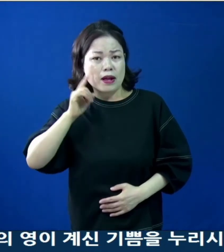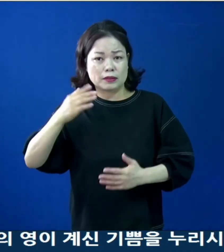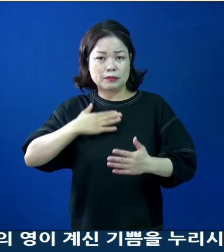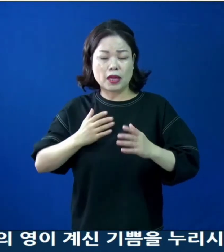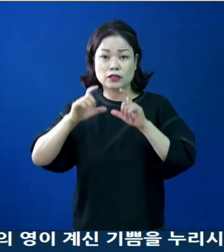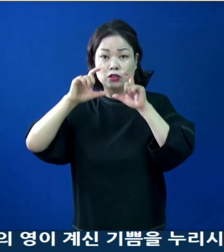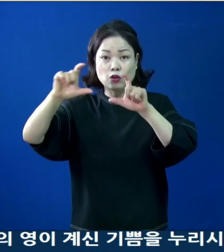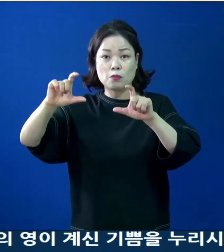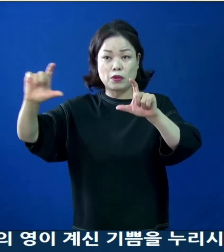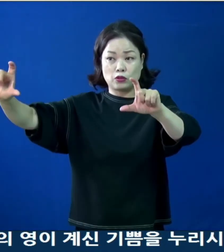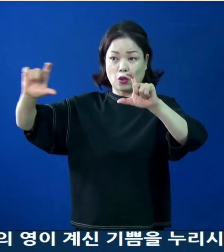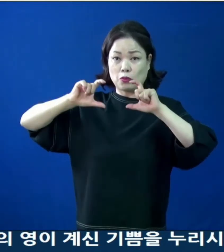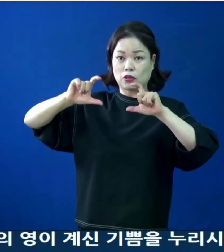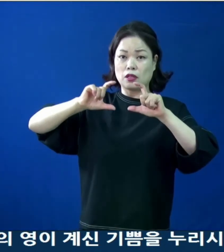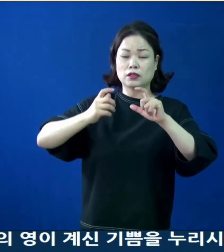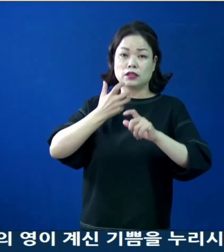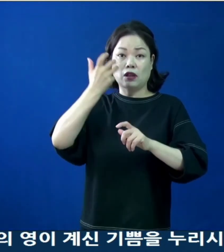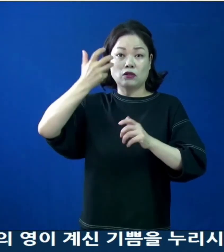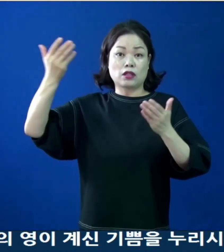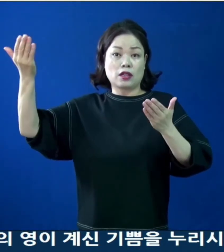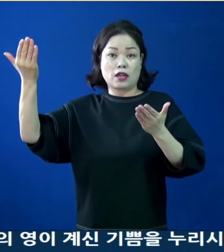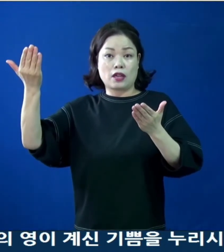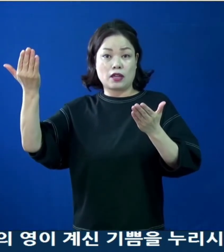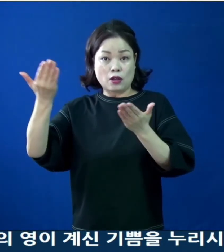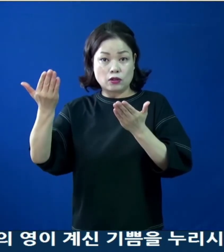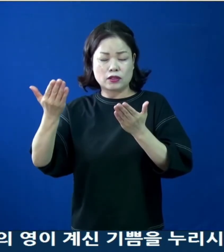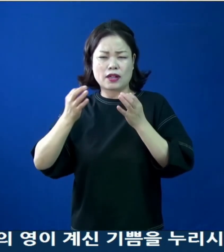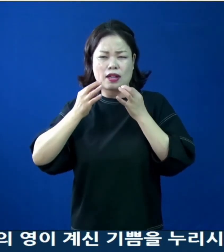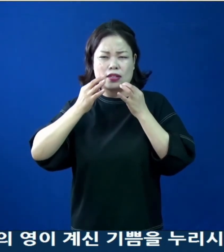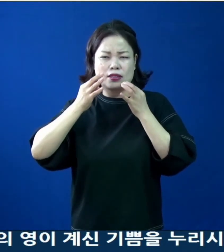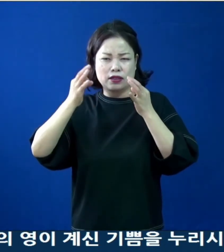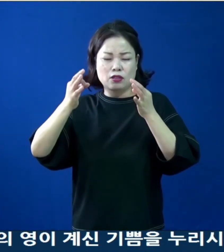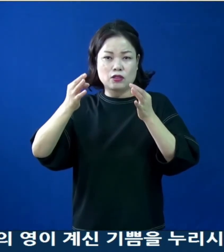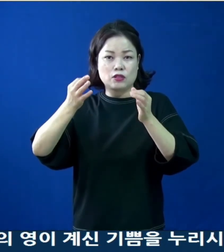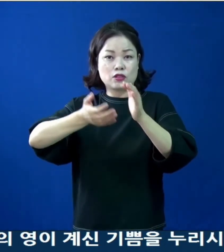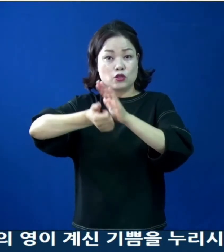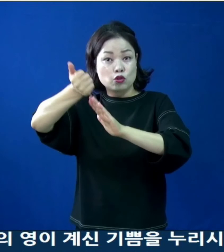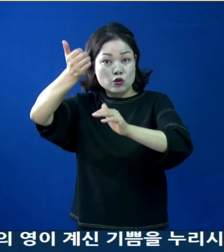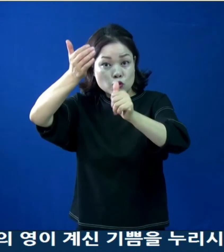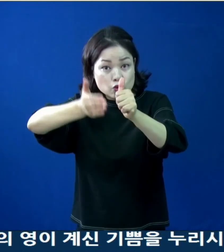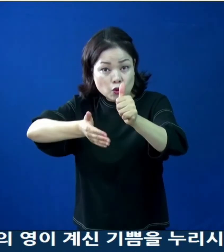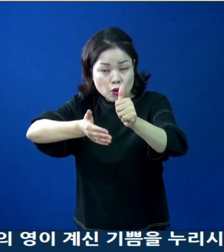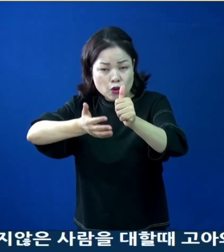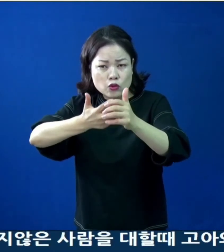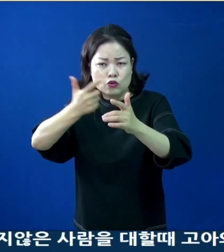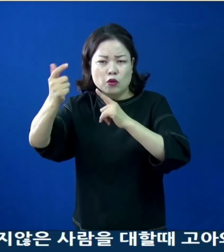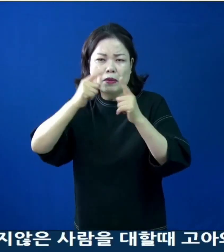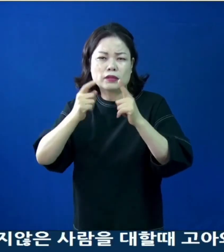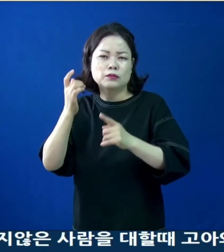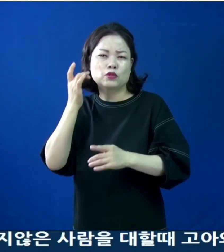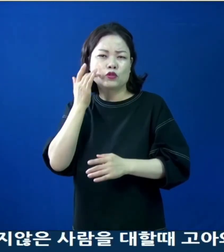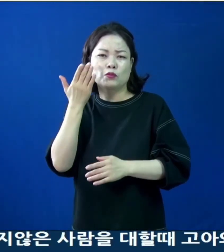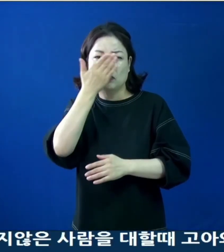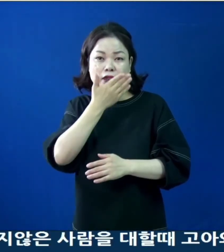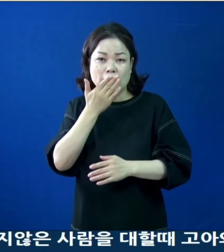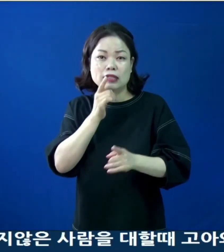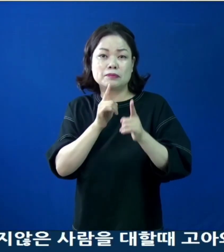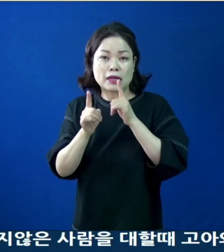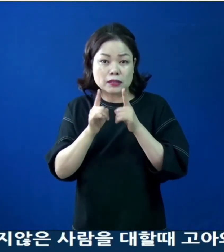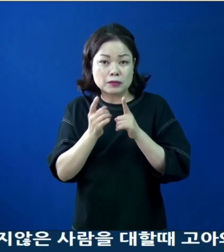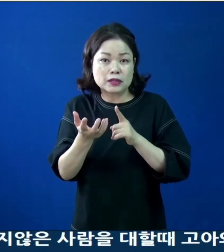안에 선포되어지는 귀한 성령의 역사가 있기를 간절히 소망합니다. 이런 사람만이 주의 말씀이 꿀보다도 더 달달하는